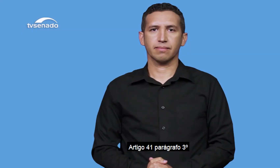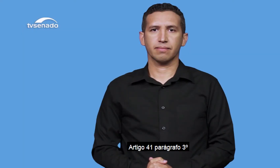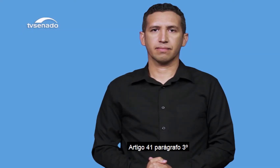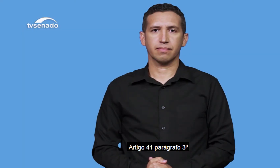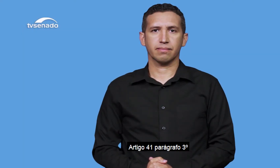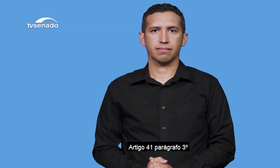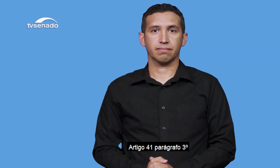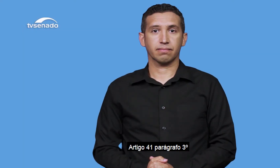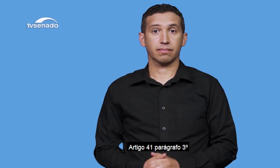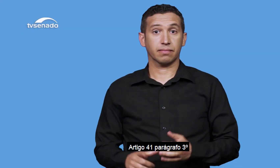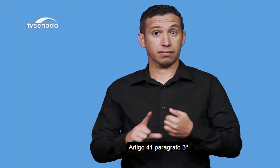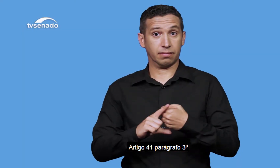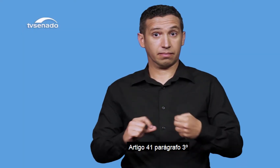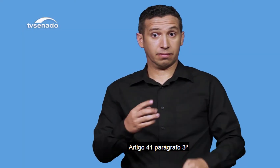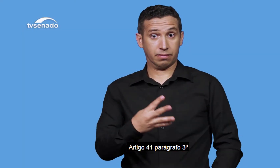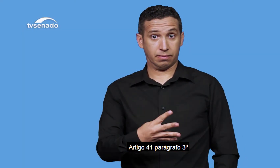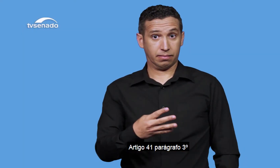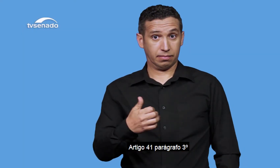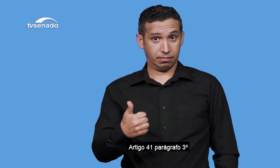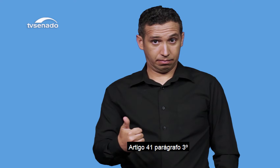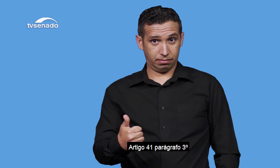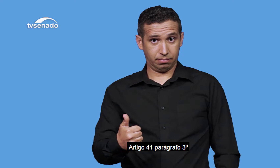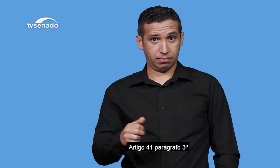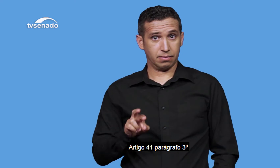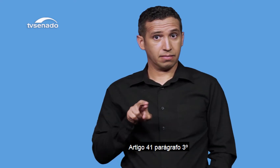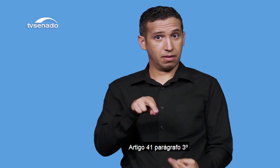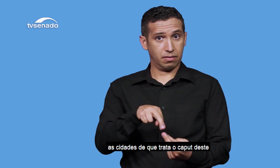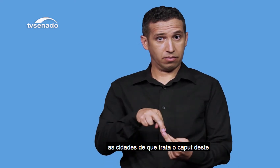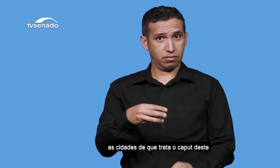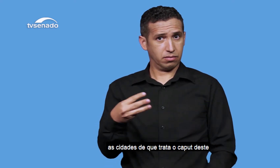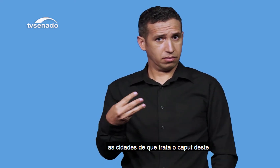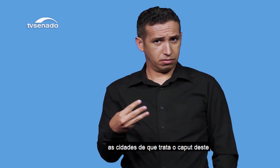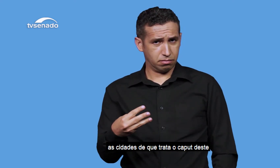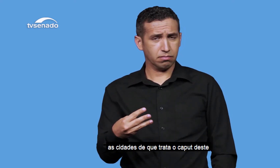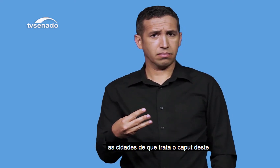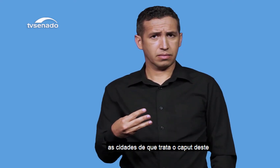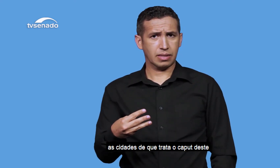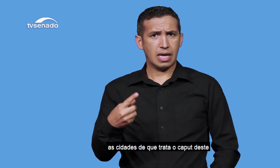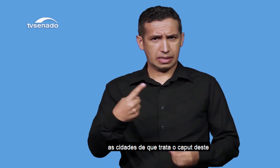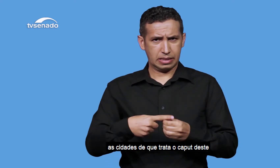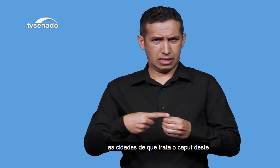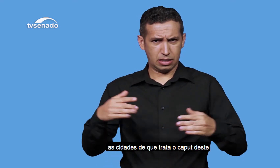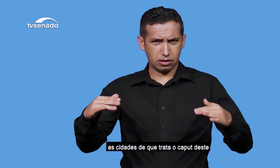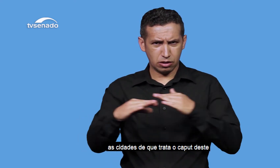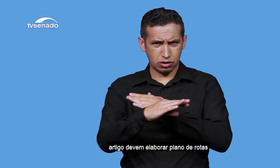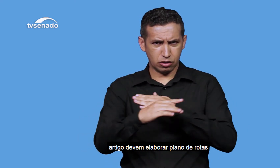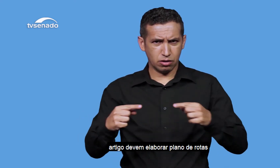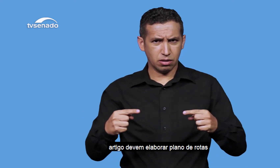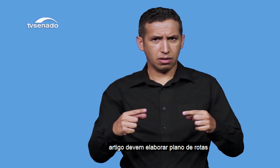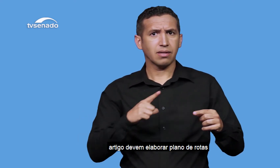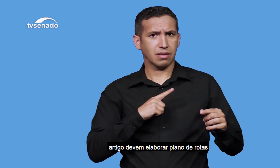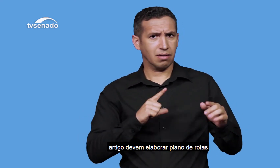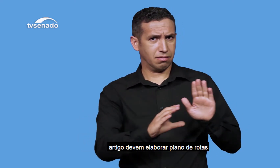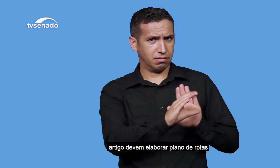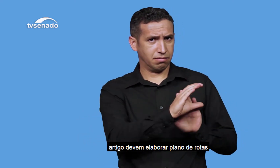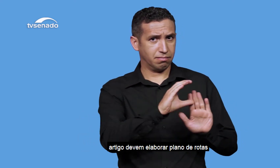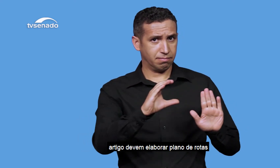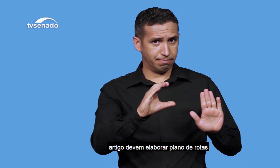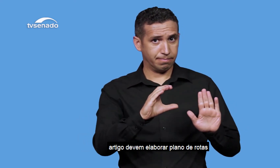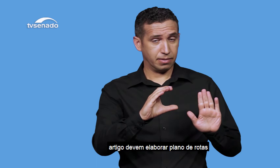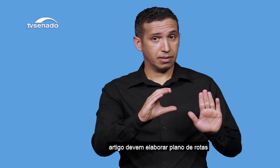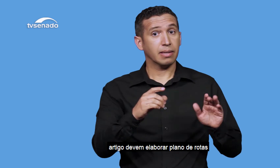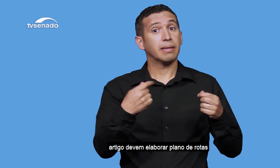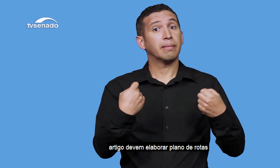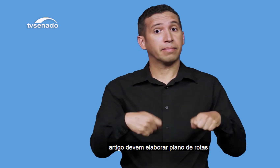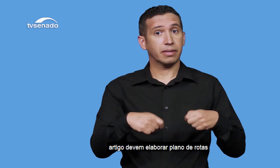o artigo 41 parágrafo 3º as cidades de que trata o caput deste artigo devem